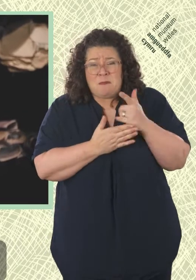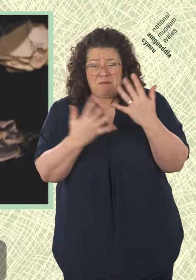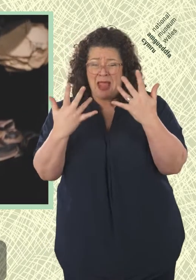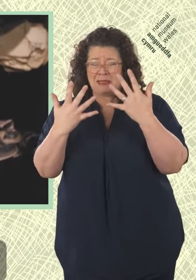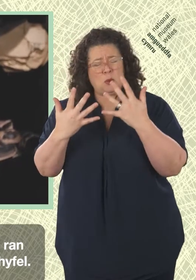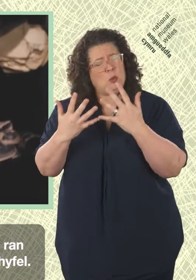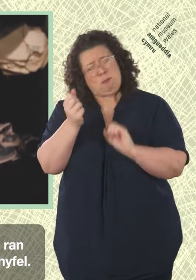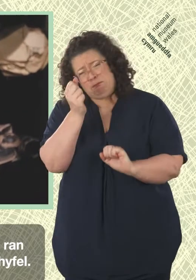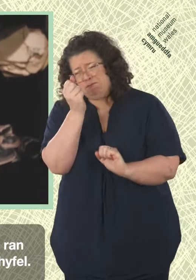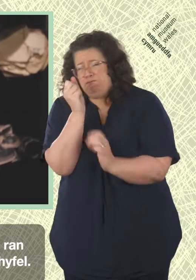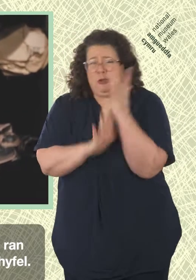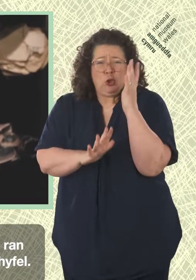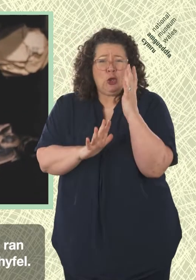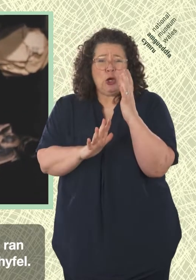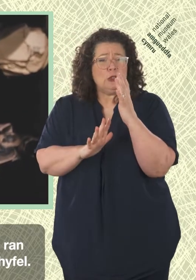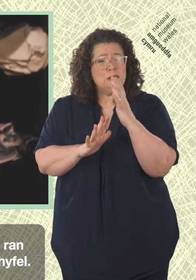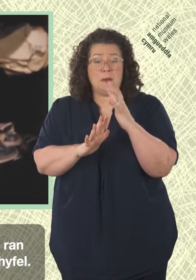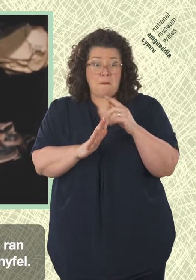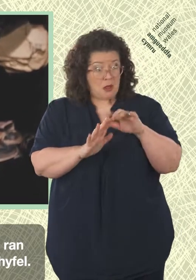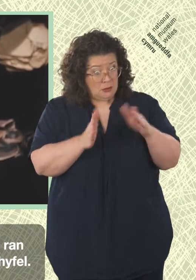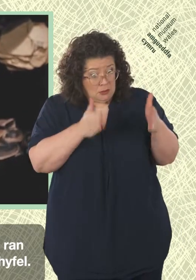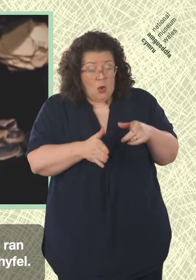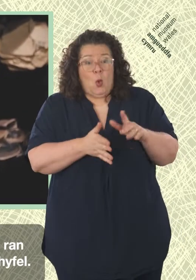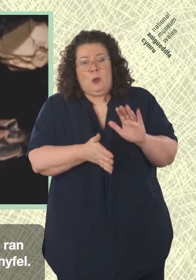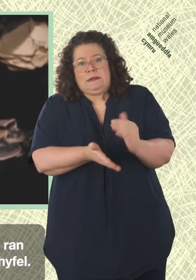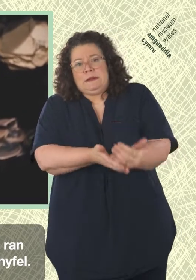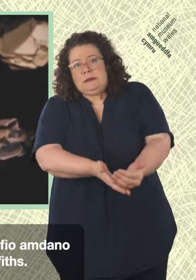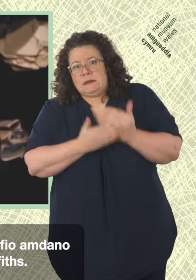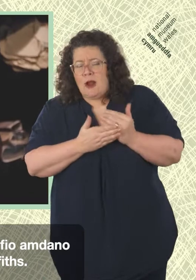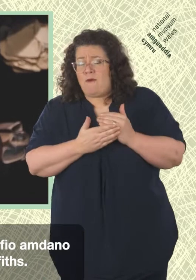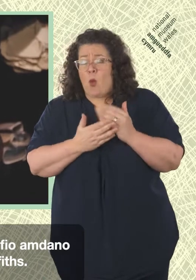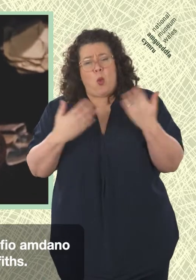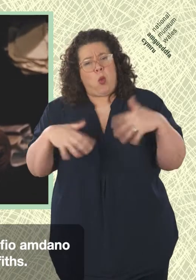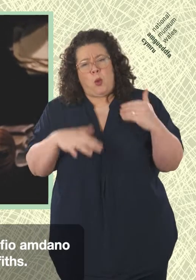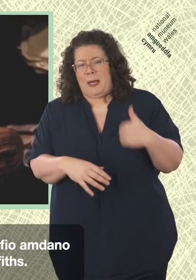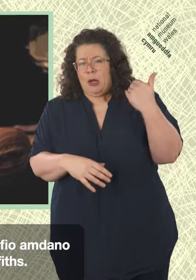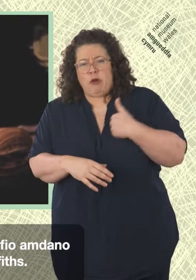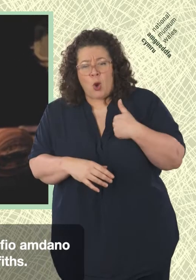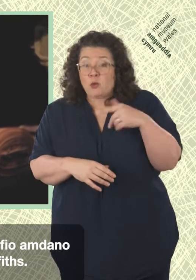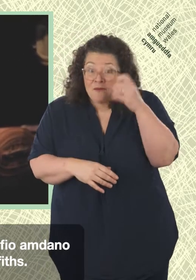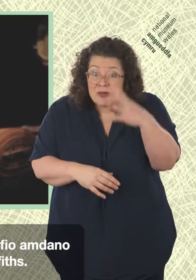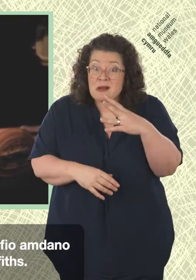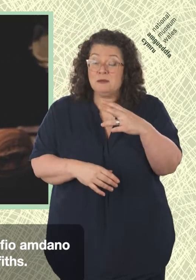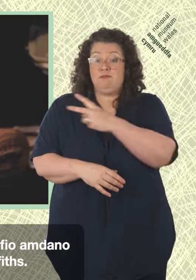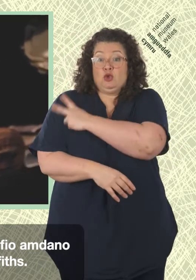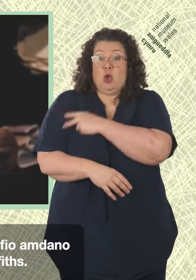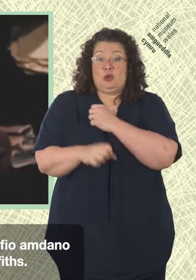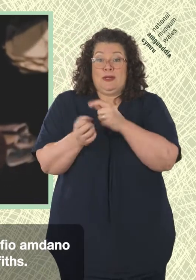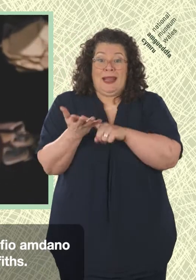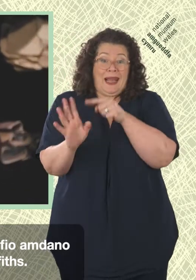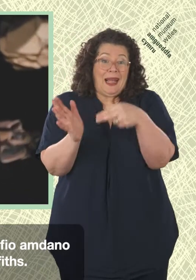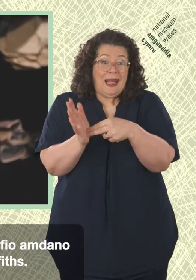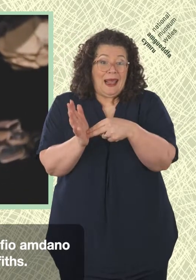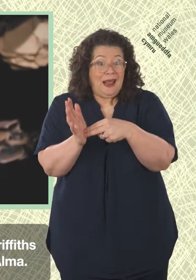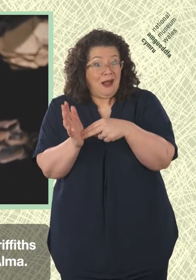arwr. Pawb yn gwneud ei ran i helpu'r ymgyrch y rhyfel. A wedyn, pidwch ymhofio amdano Sargeant